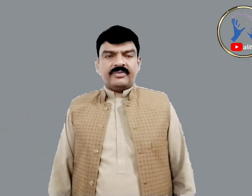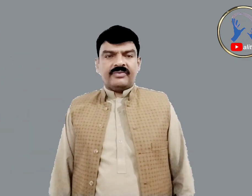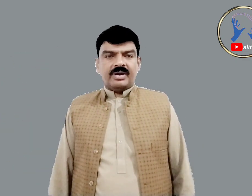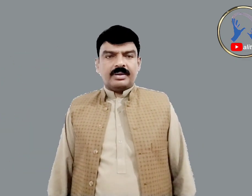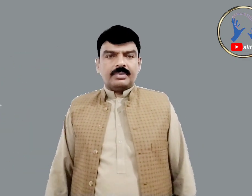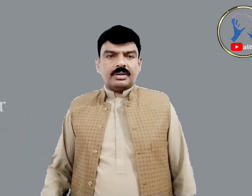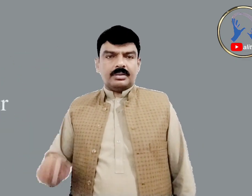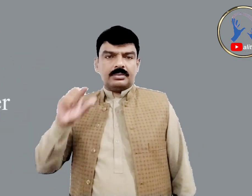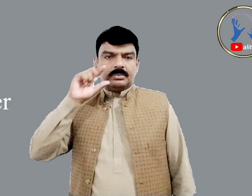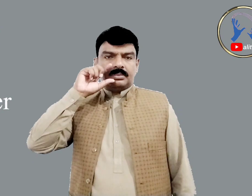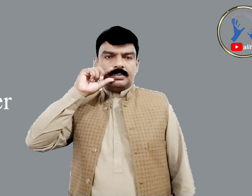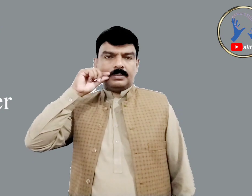फार्मर